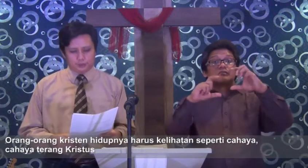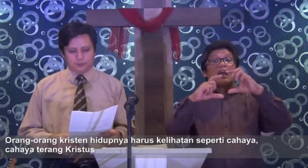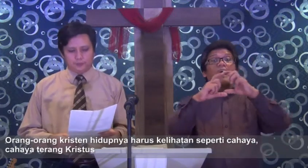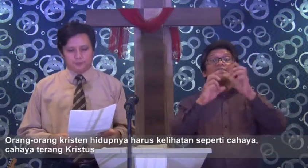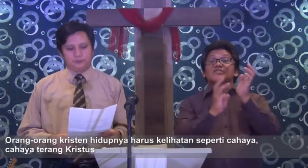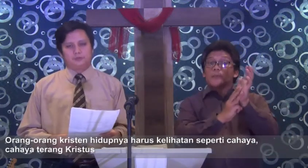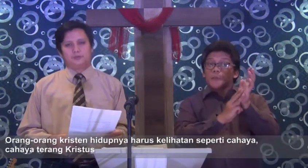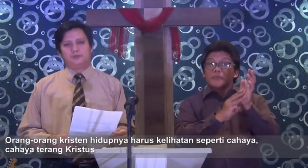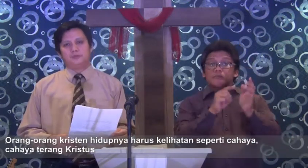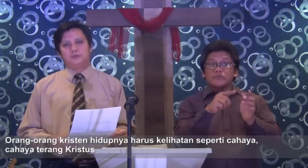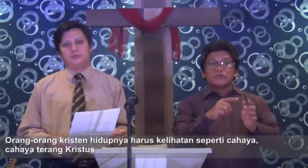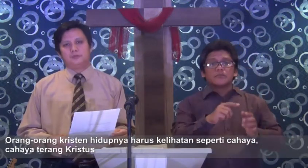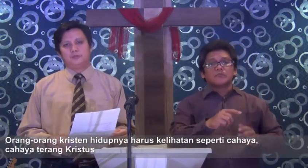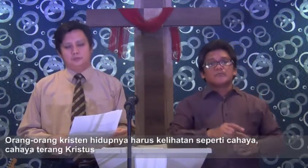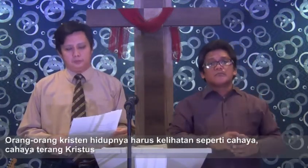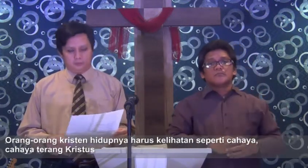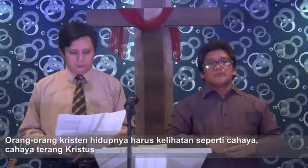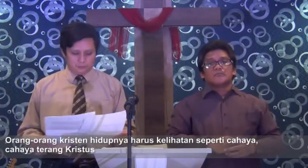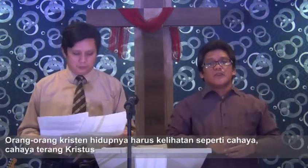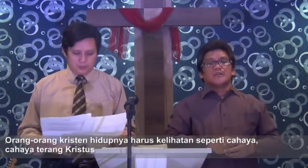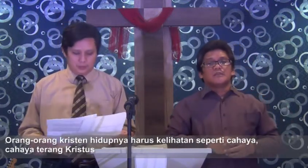Kristus.